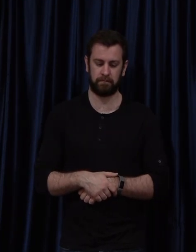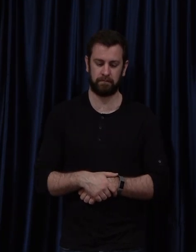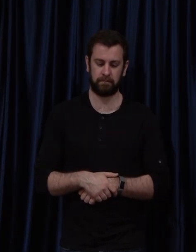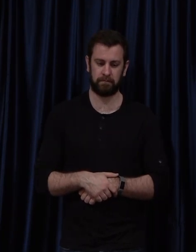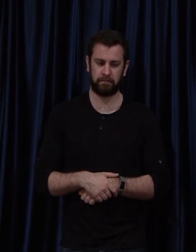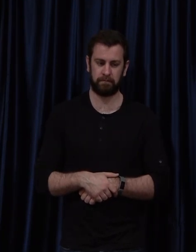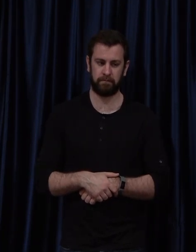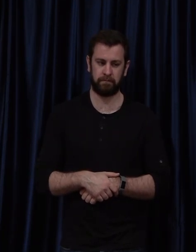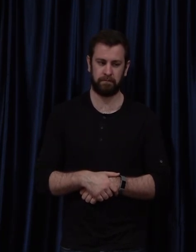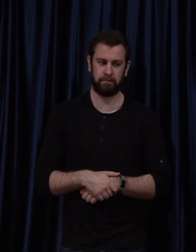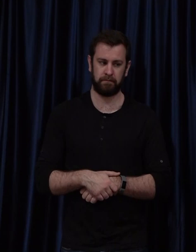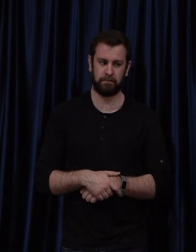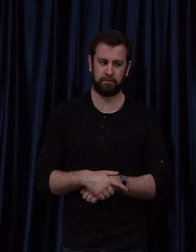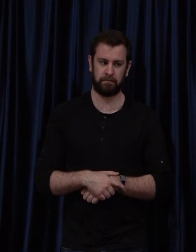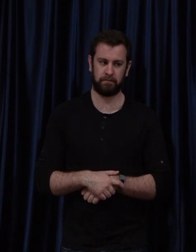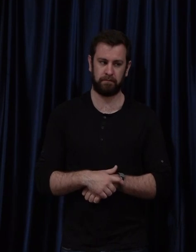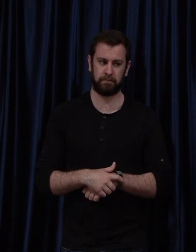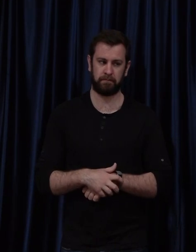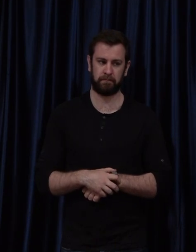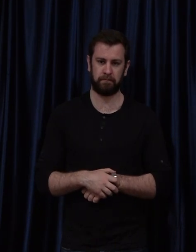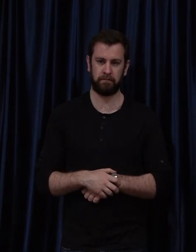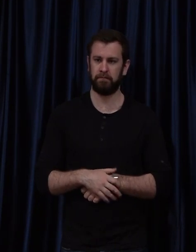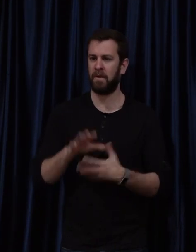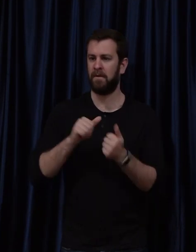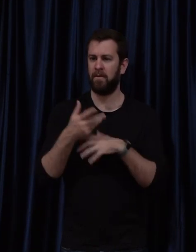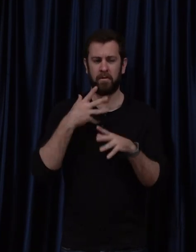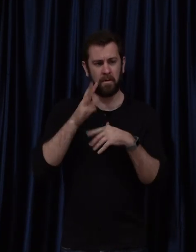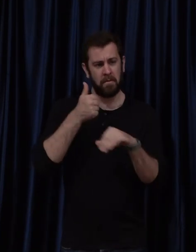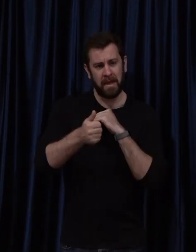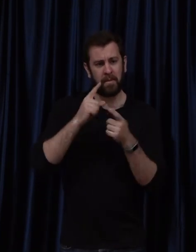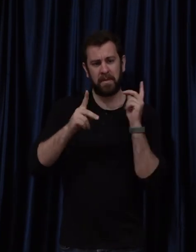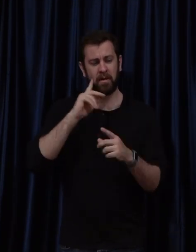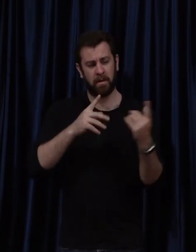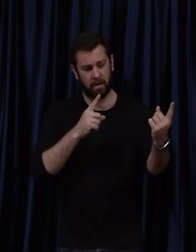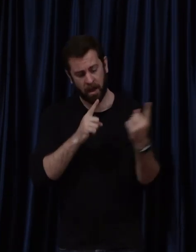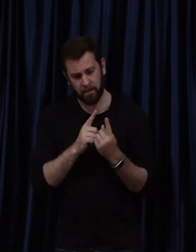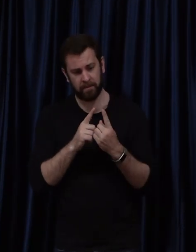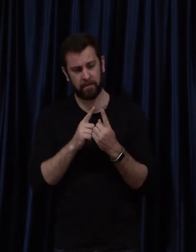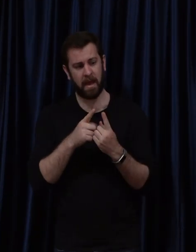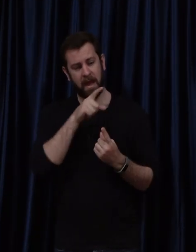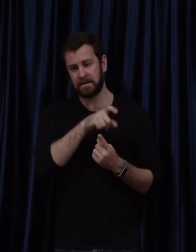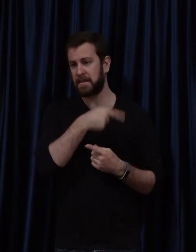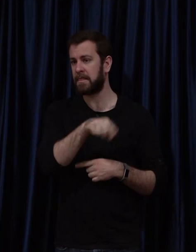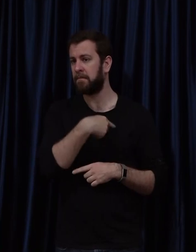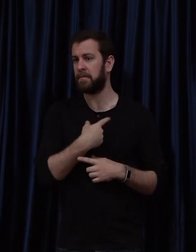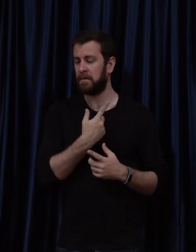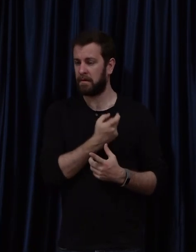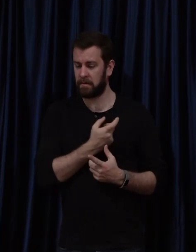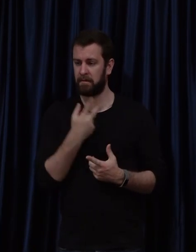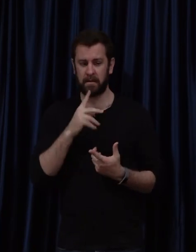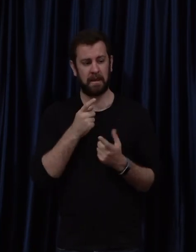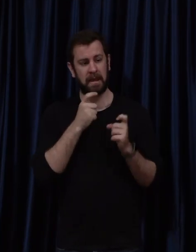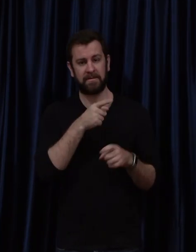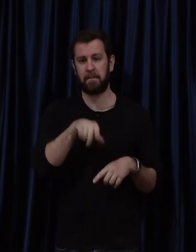حَزَنًا أَلَّا يَجِدُوا مَا يُنْفِقُ. There's no blame on those who come to you and ask you to take them on a conveyance or give them